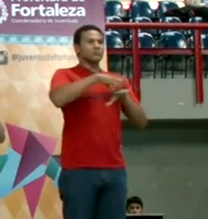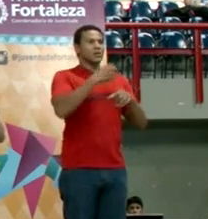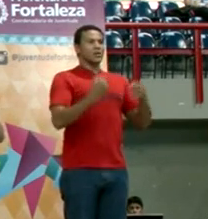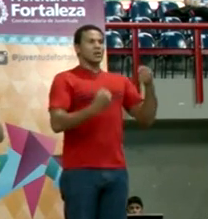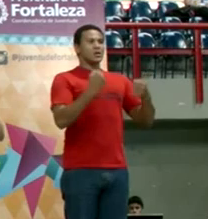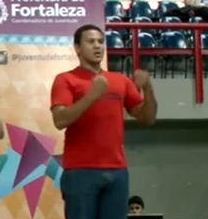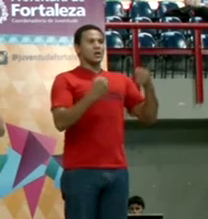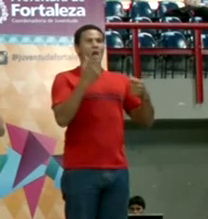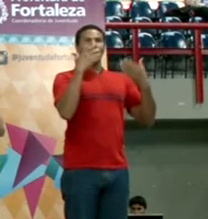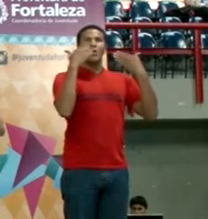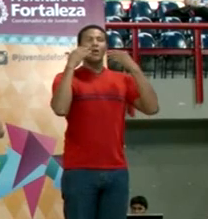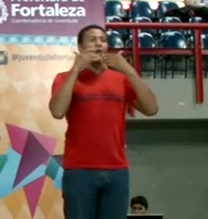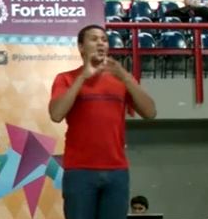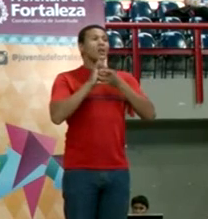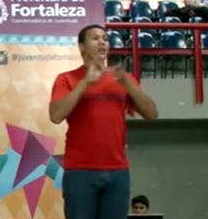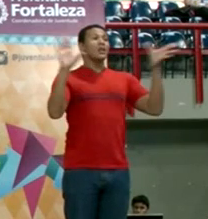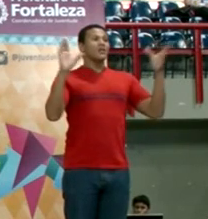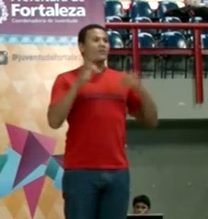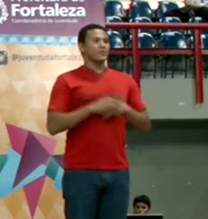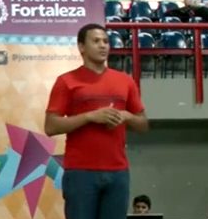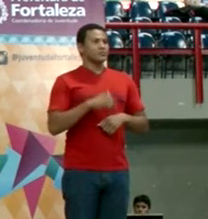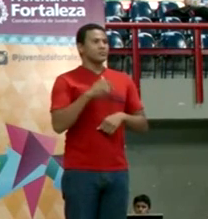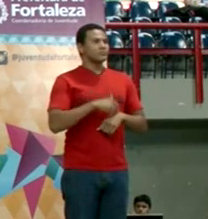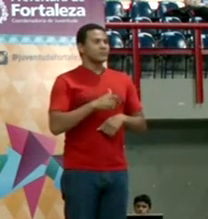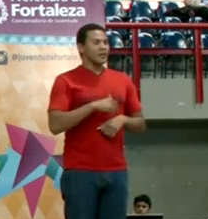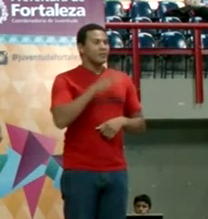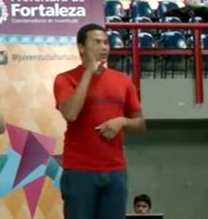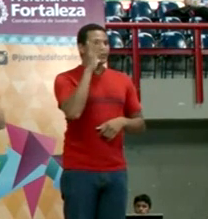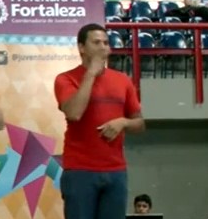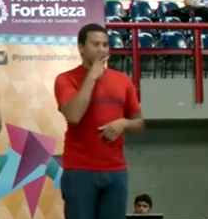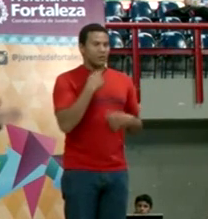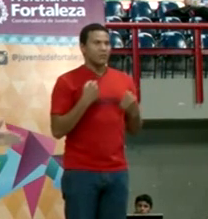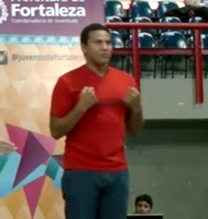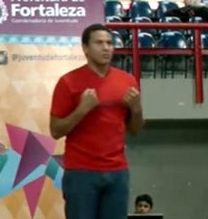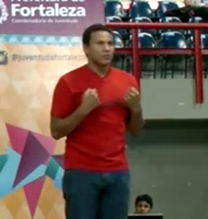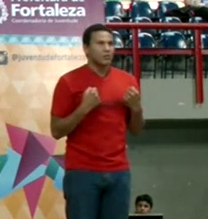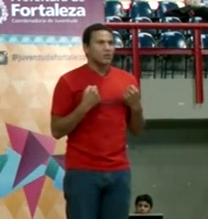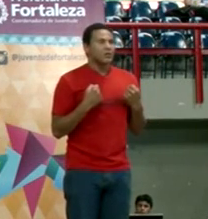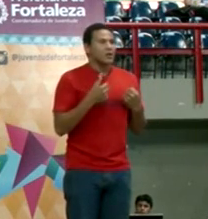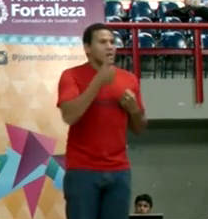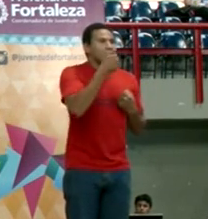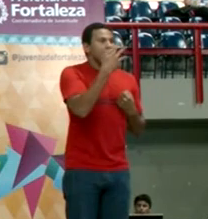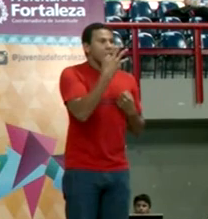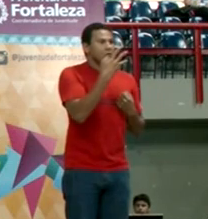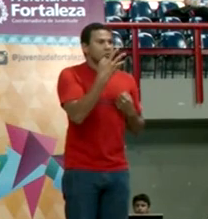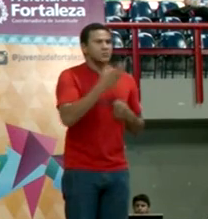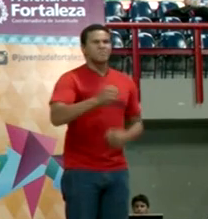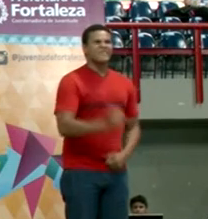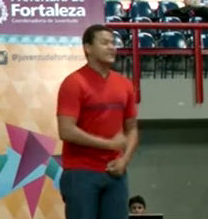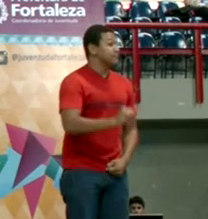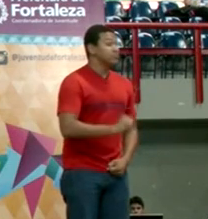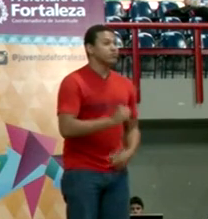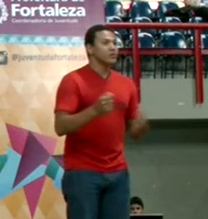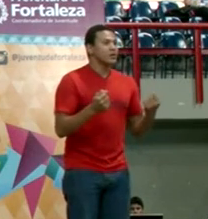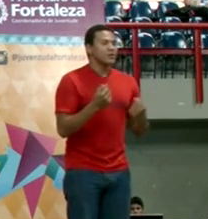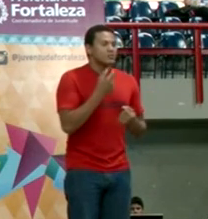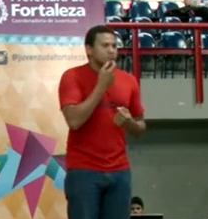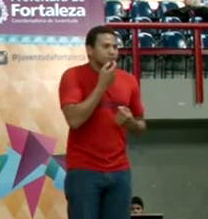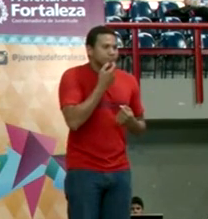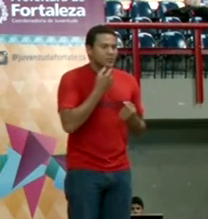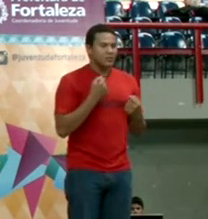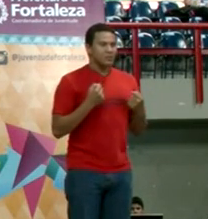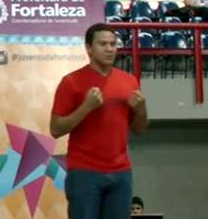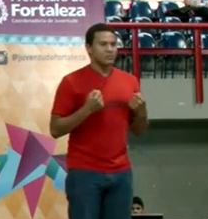da época andavam a 14 km por hora. Isso era o carro no turbo.